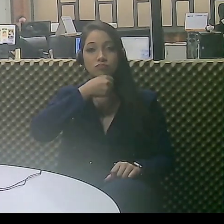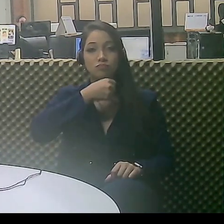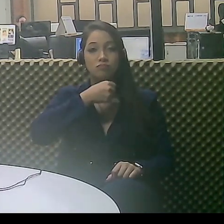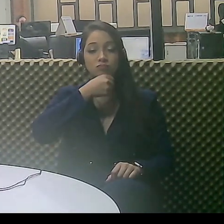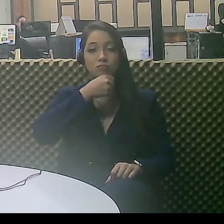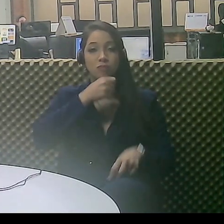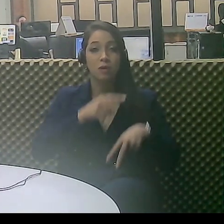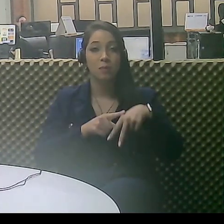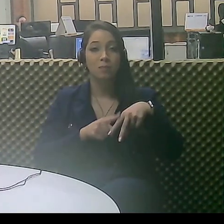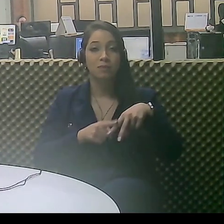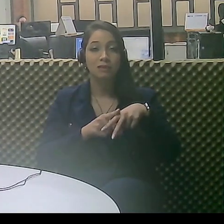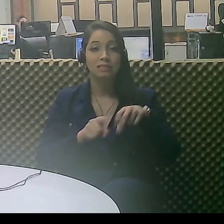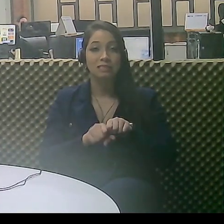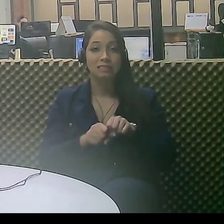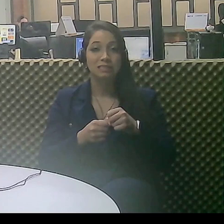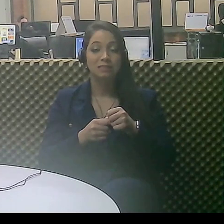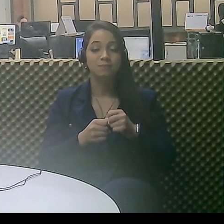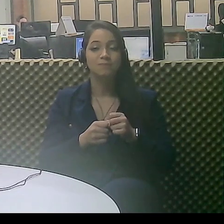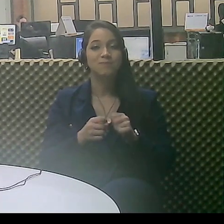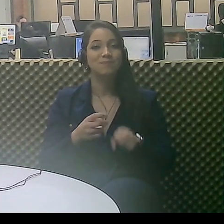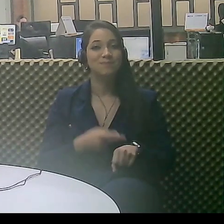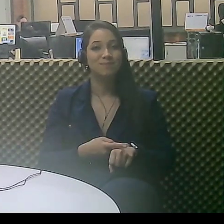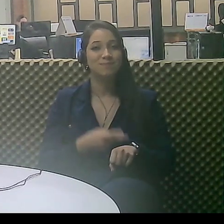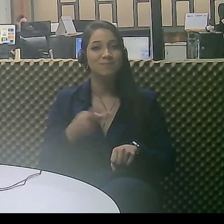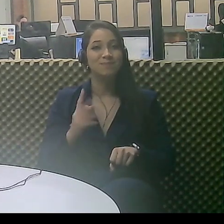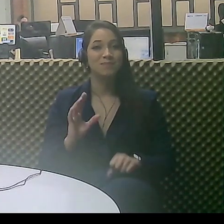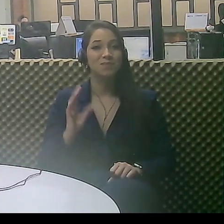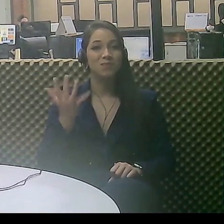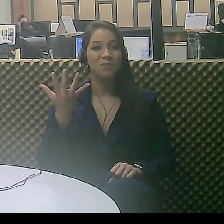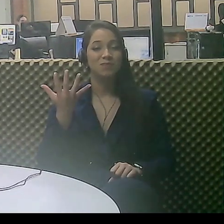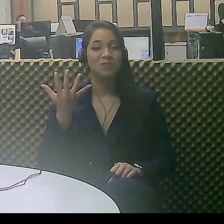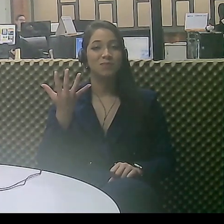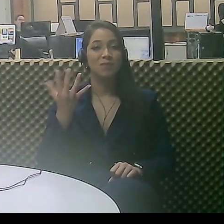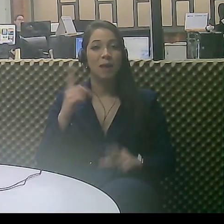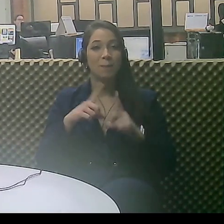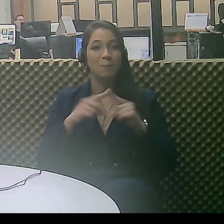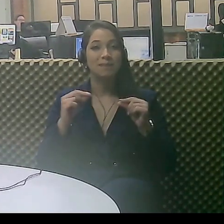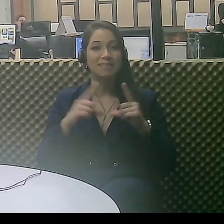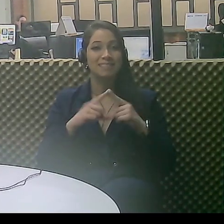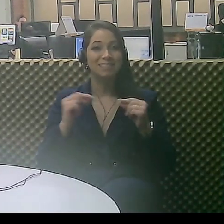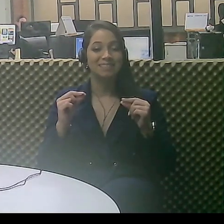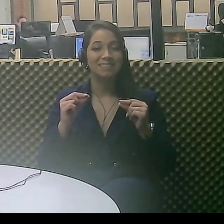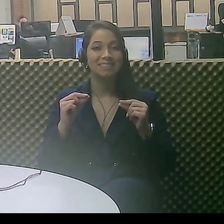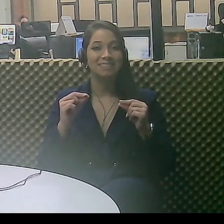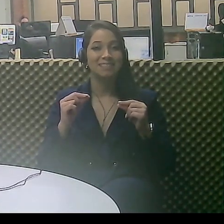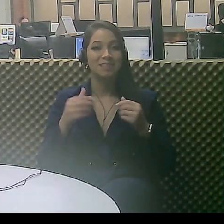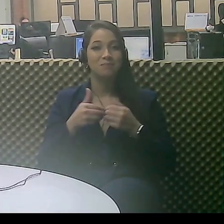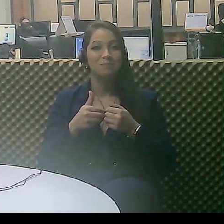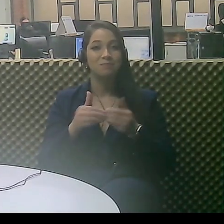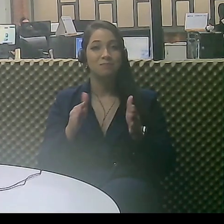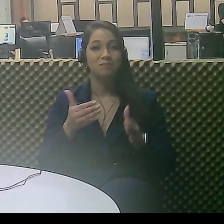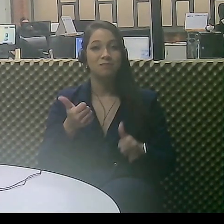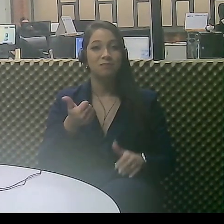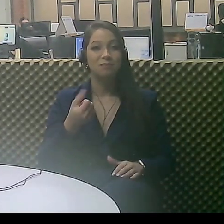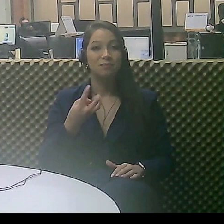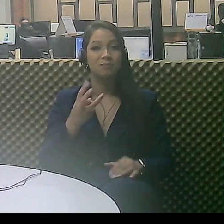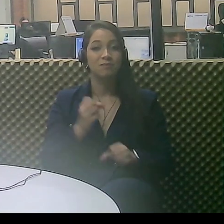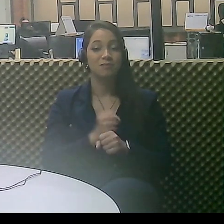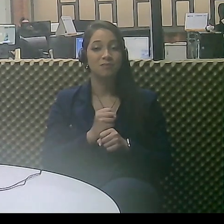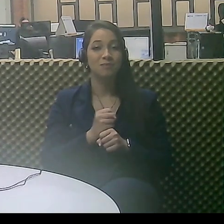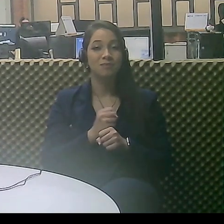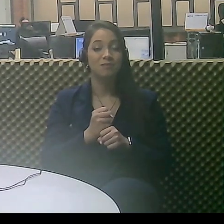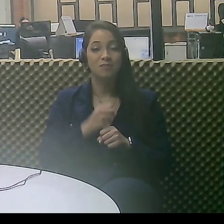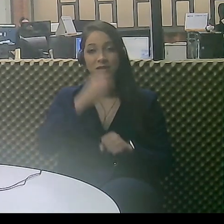fratura de fêmur a premiação ocorreu durante solenidade em Brasília inaugurado há 13 anos pelo prefeito delmo